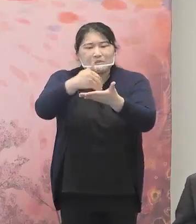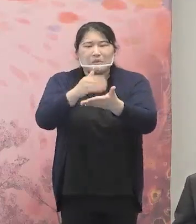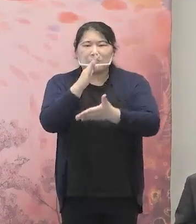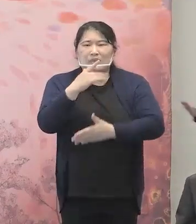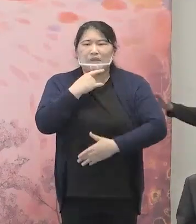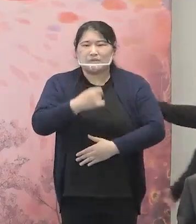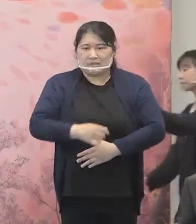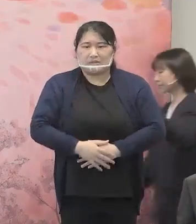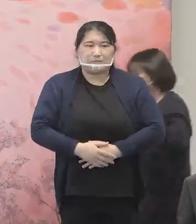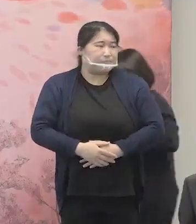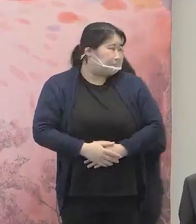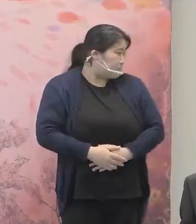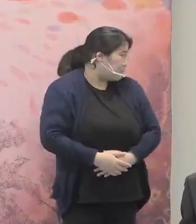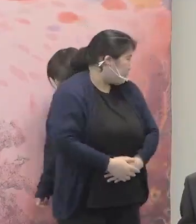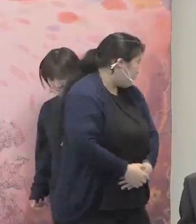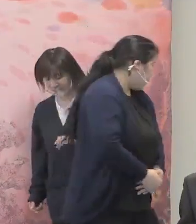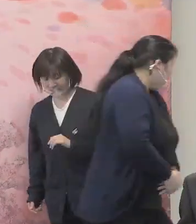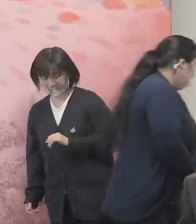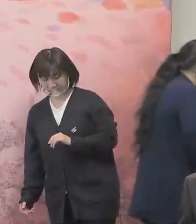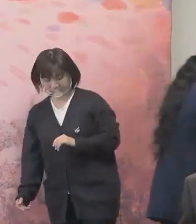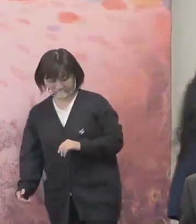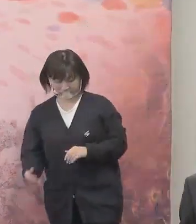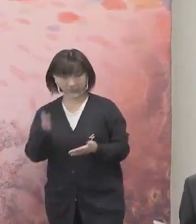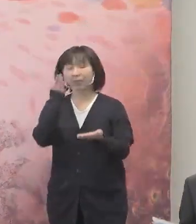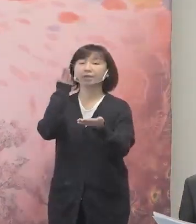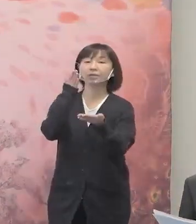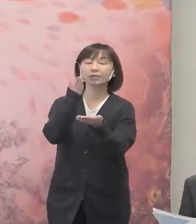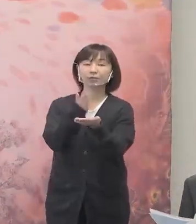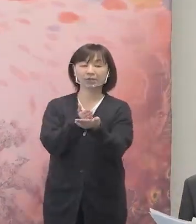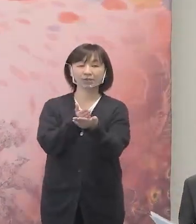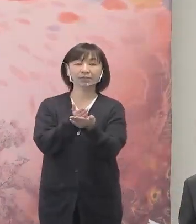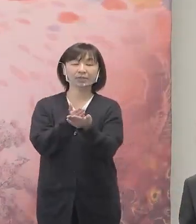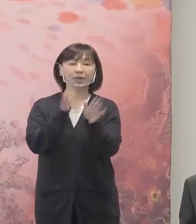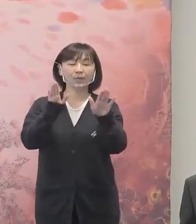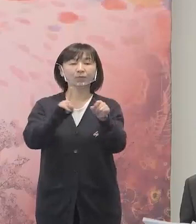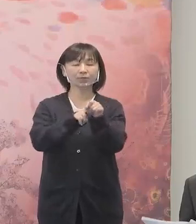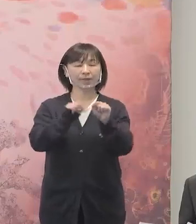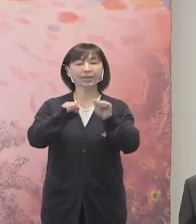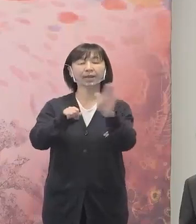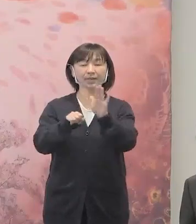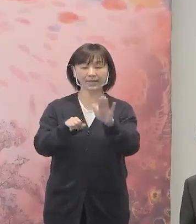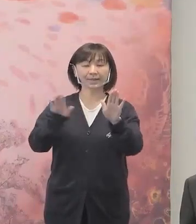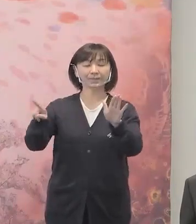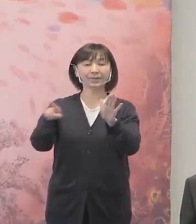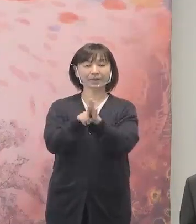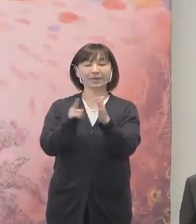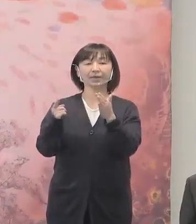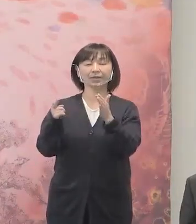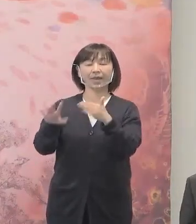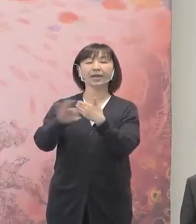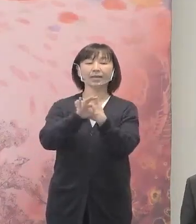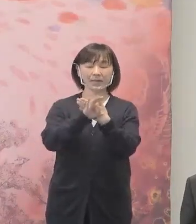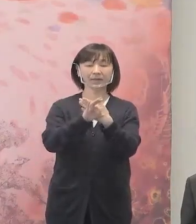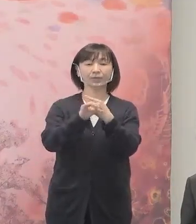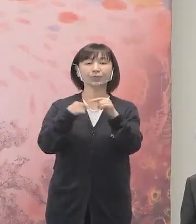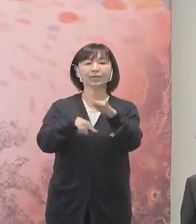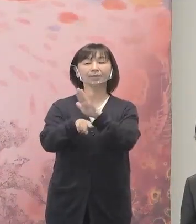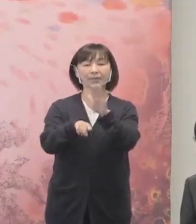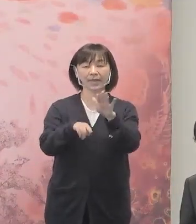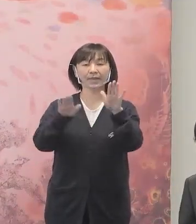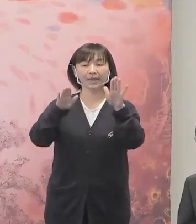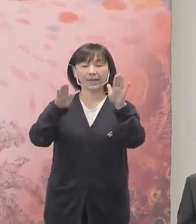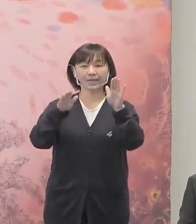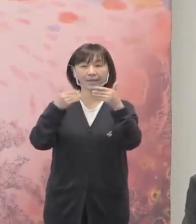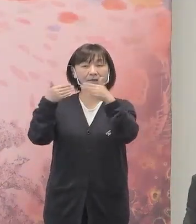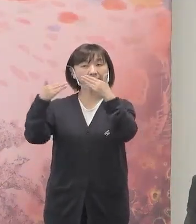です。 はい、中止というか今年はやらないので例年ですとということで申し上げれば、当然開